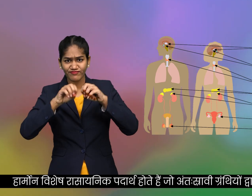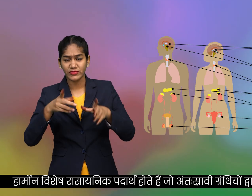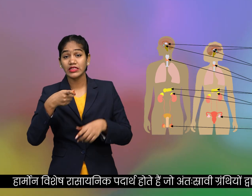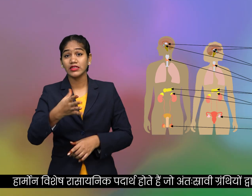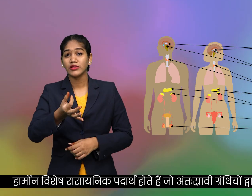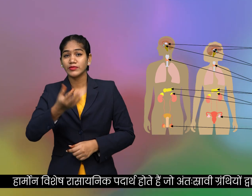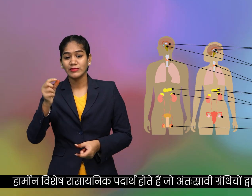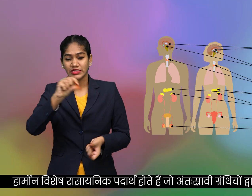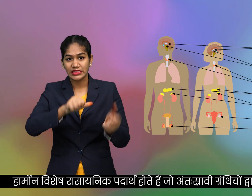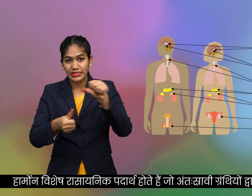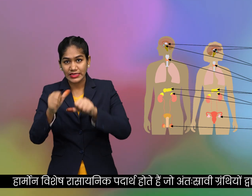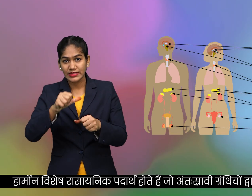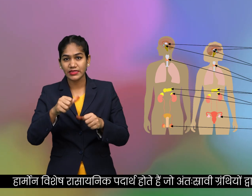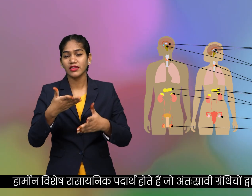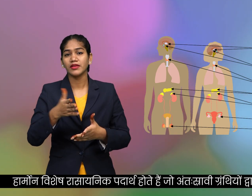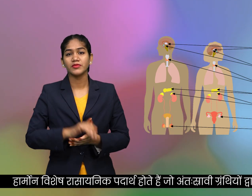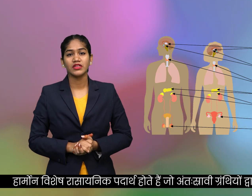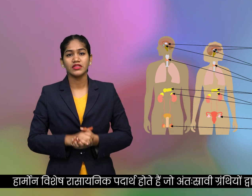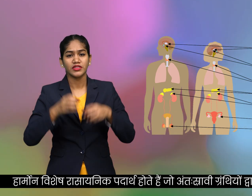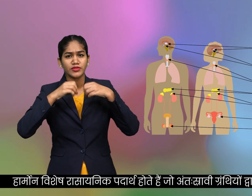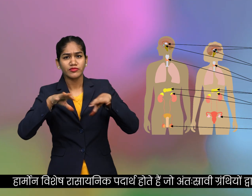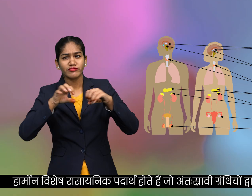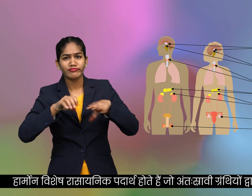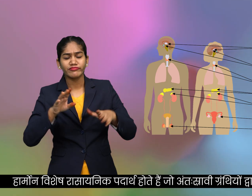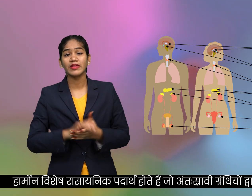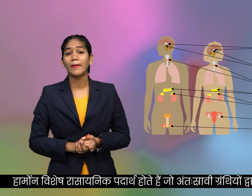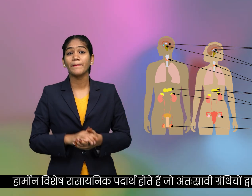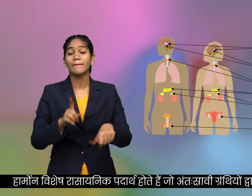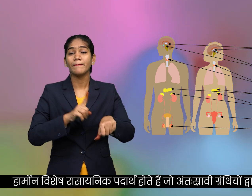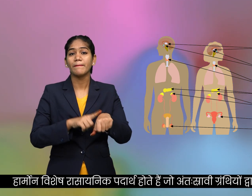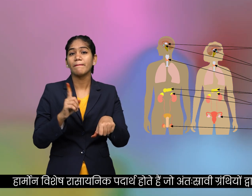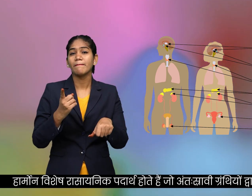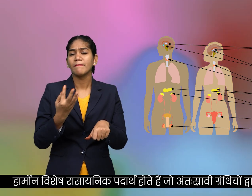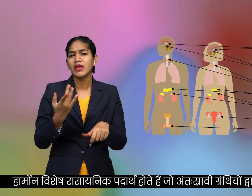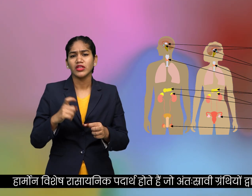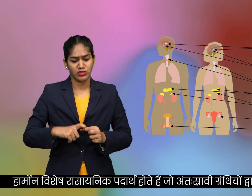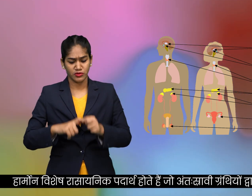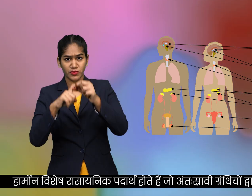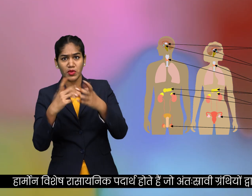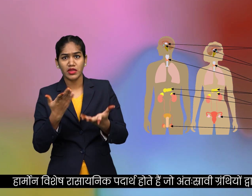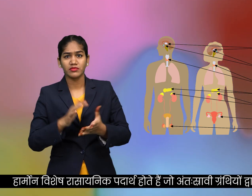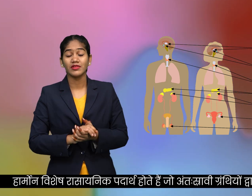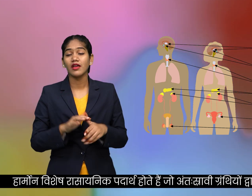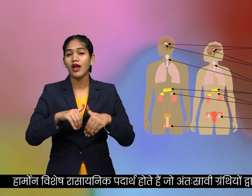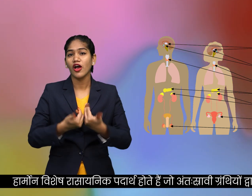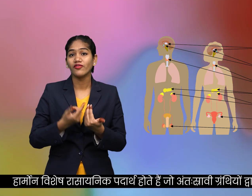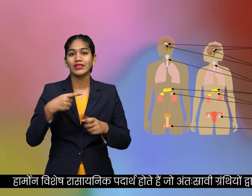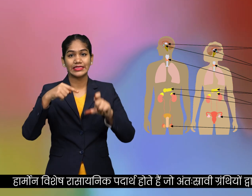विशेष रासायनिक पदार्थ होते हैं जो अंतःस्त्रवी ग्रंथियों